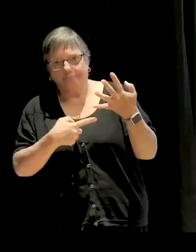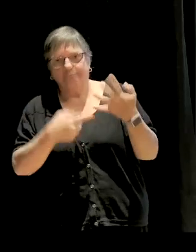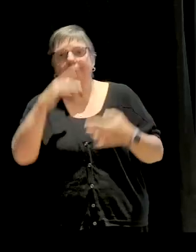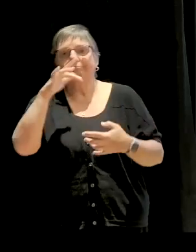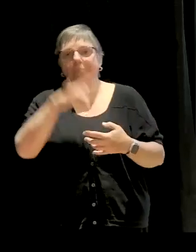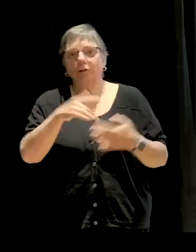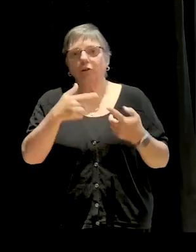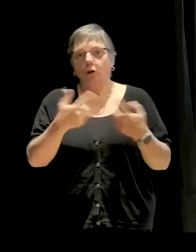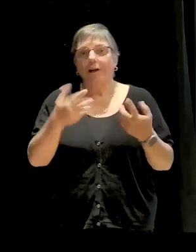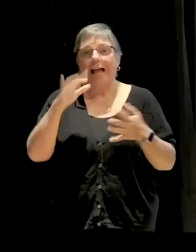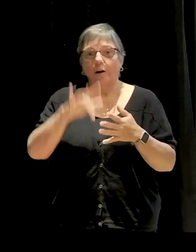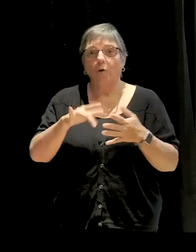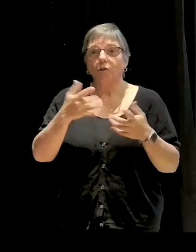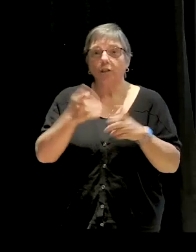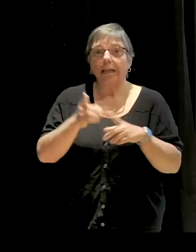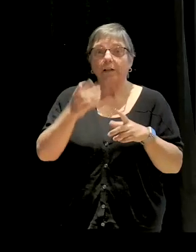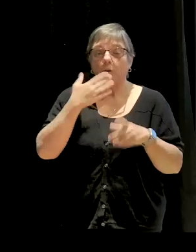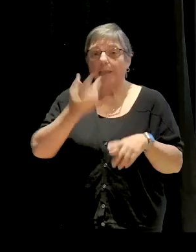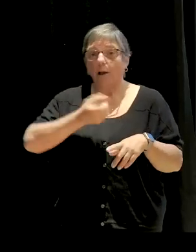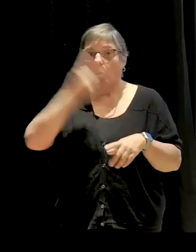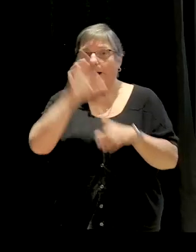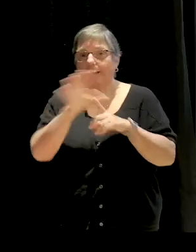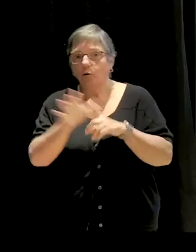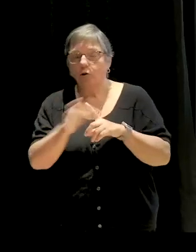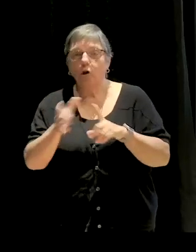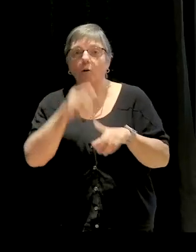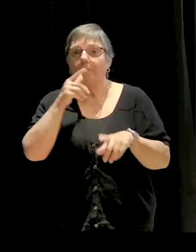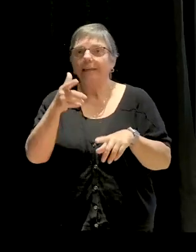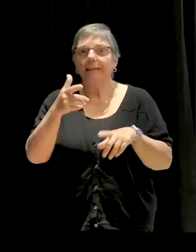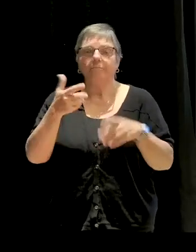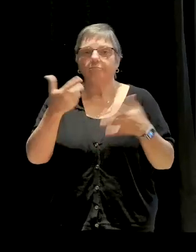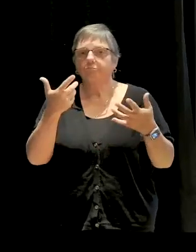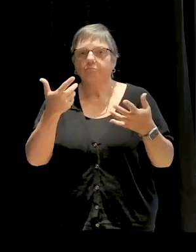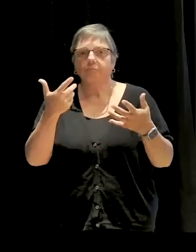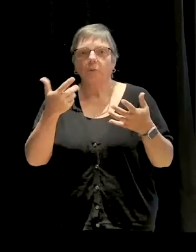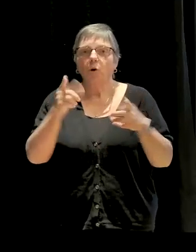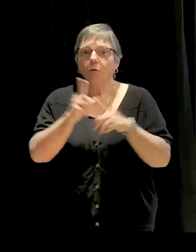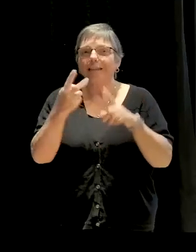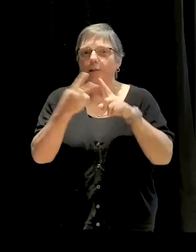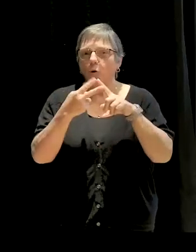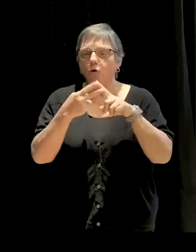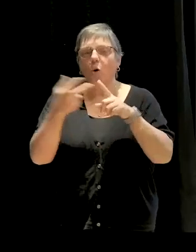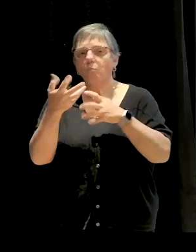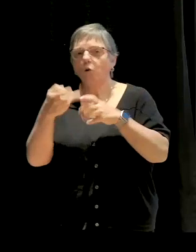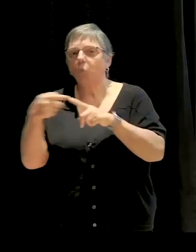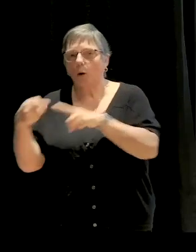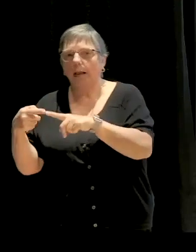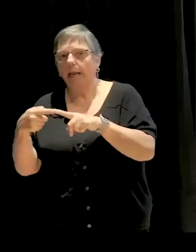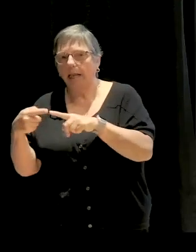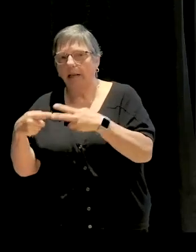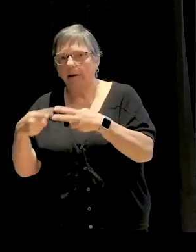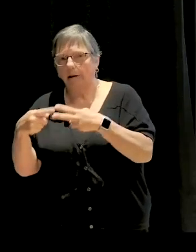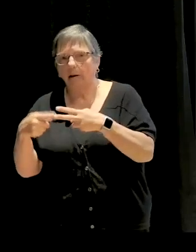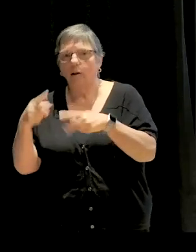vis-à-vis des expériences chemsex, donc de bien comprendre la culture et les pratiques qui y sont associées. Puis, il y avait deux besoins par la suite qui devaient être comblés. Donc, des besoins en